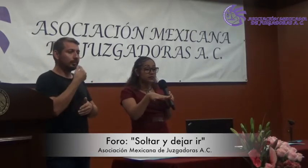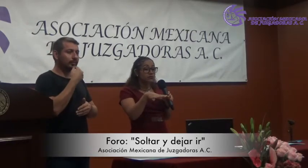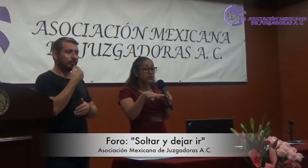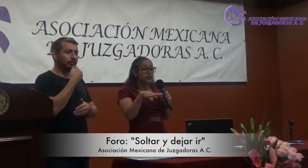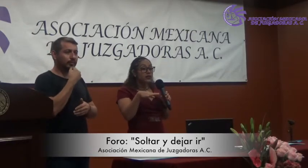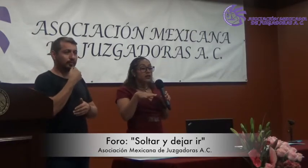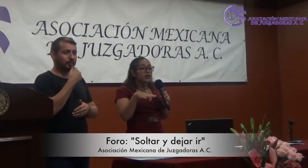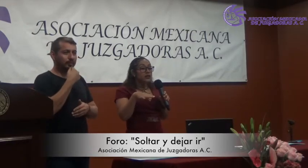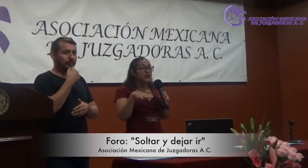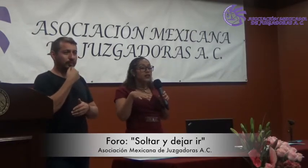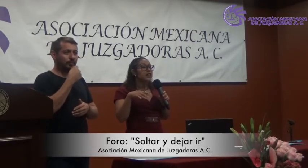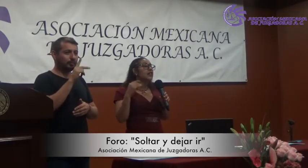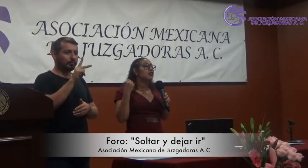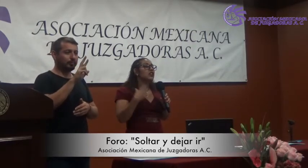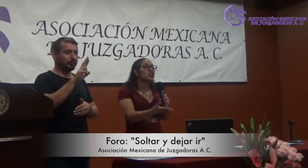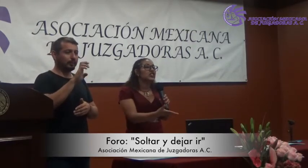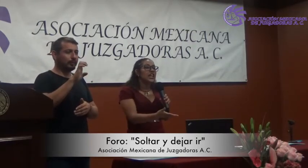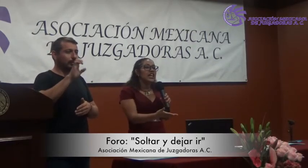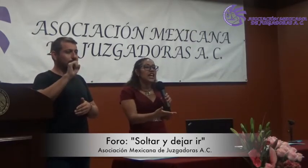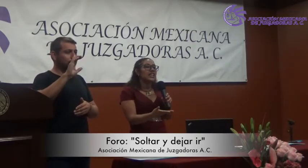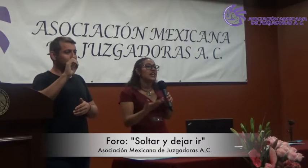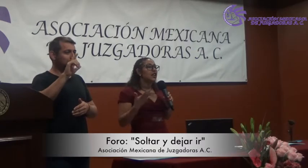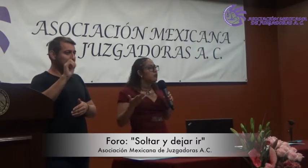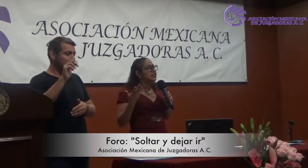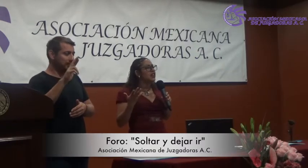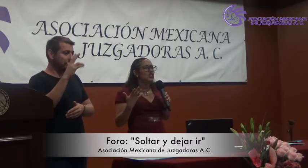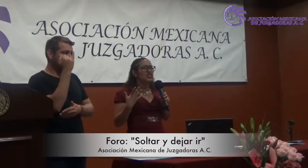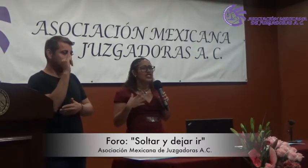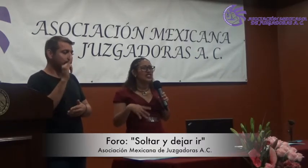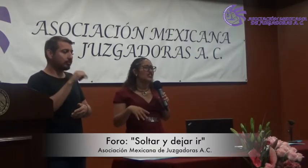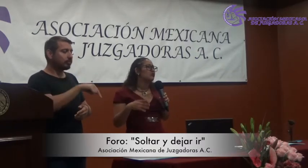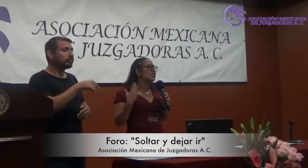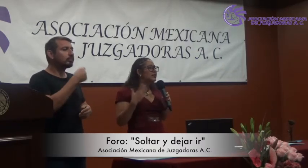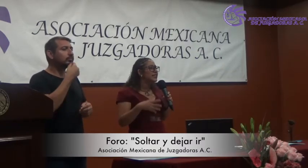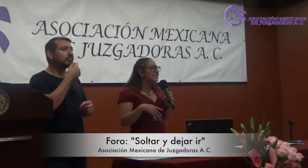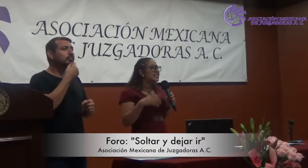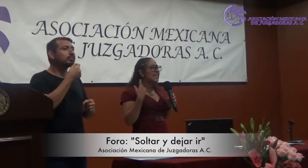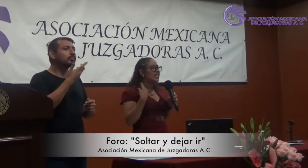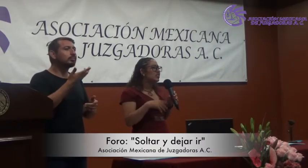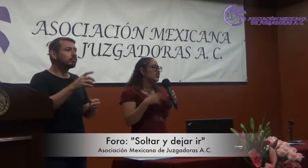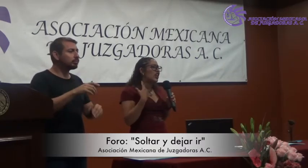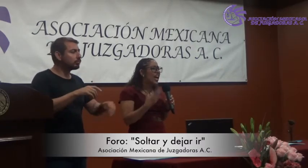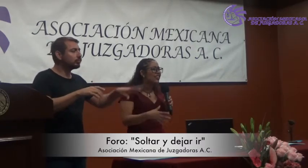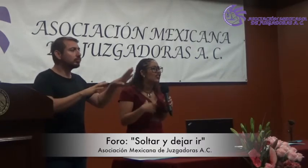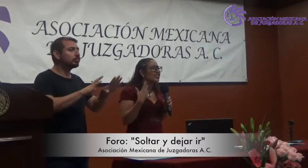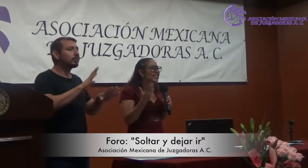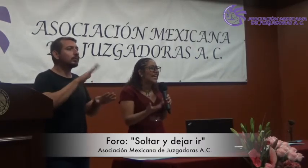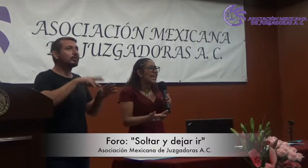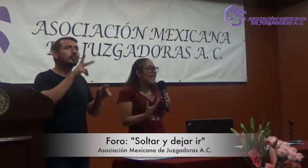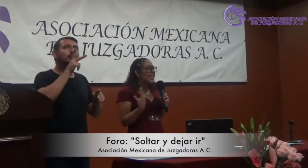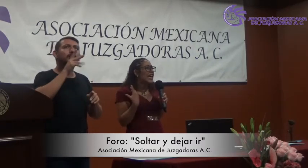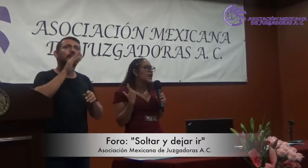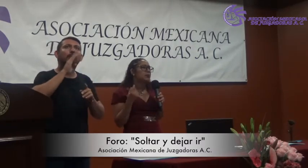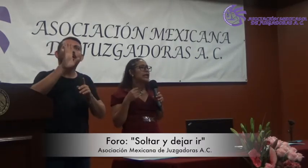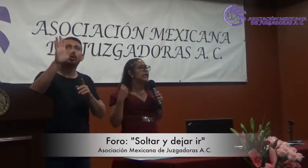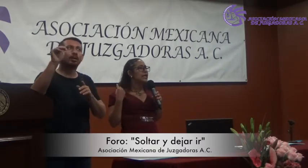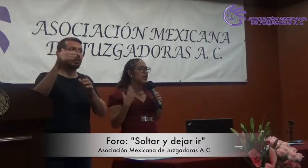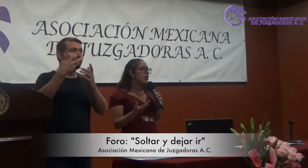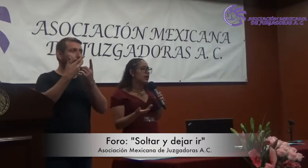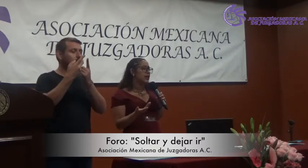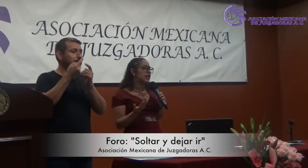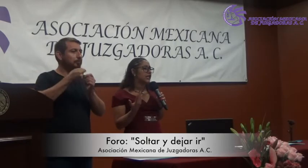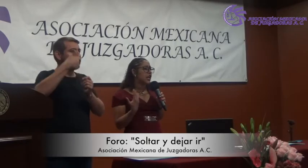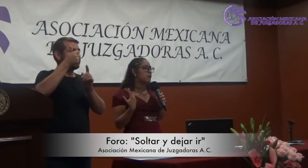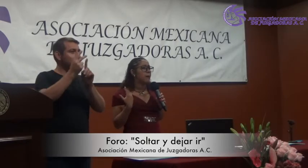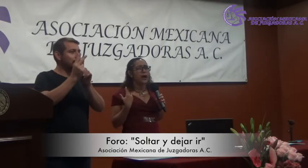guardería. Y cuando los dejan ahí, ¿qué pasa con los niños? Muchas veces están ellos llorando, no se quieren quedar, piensan